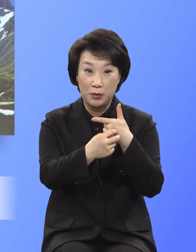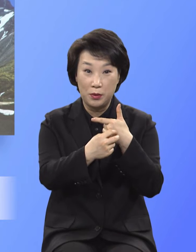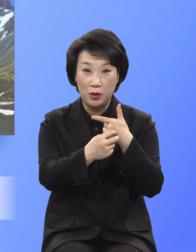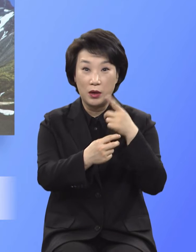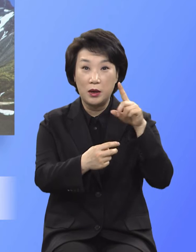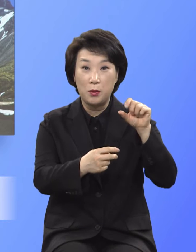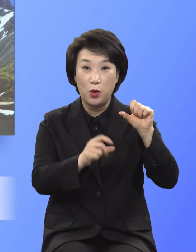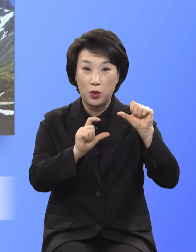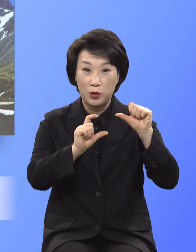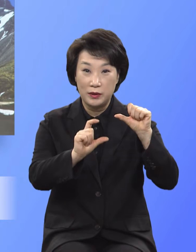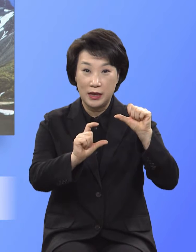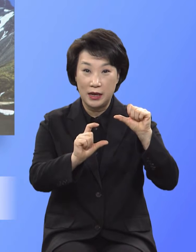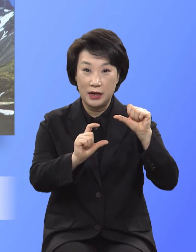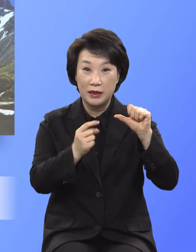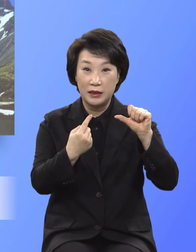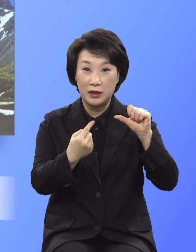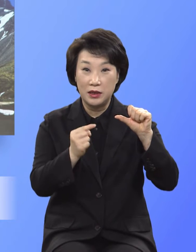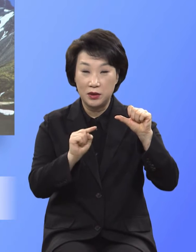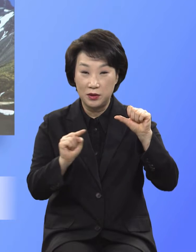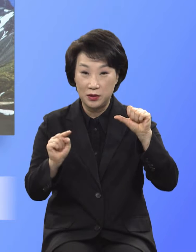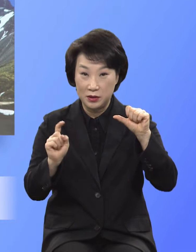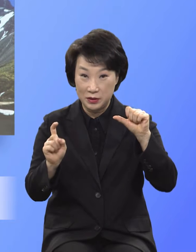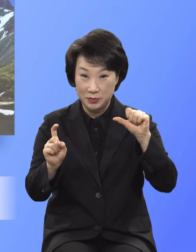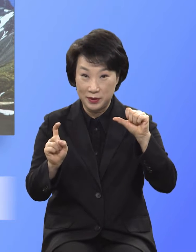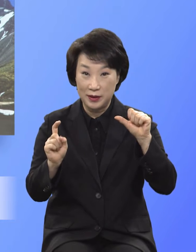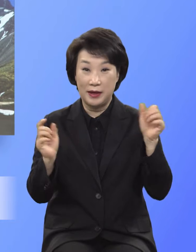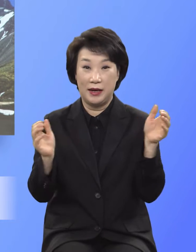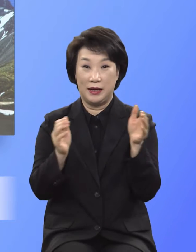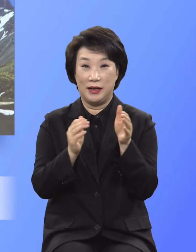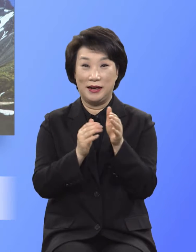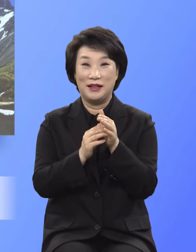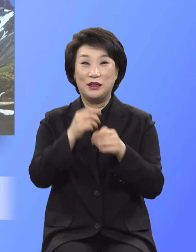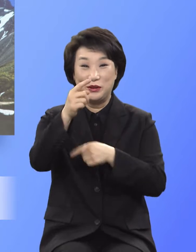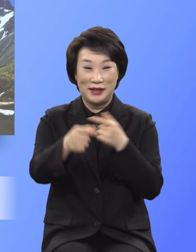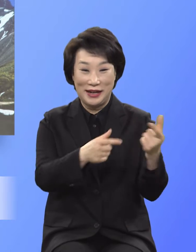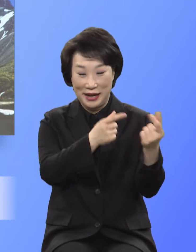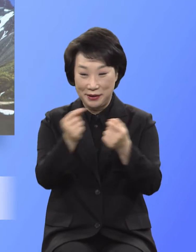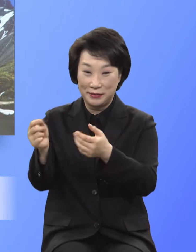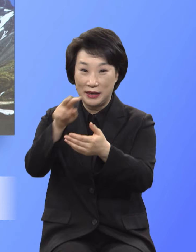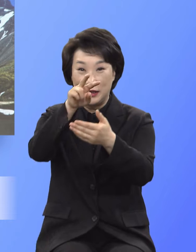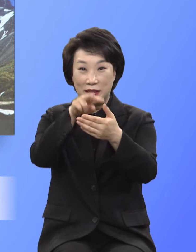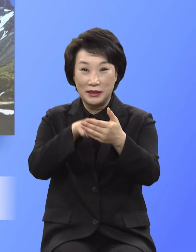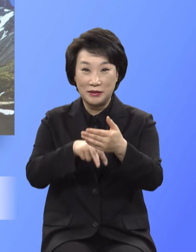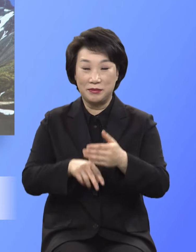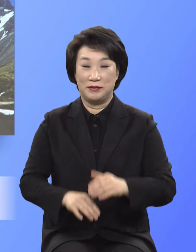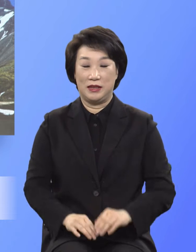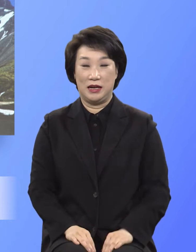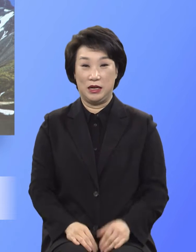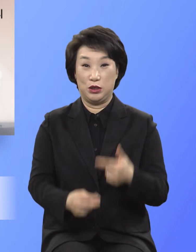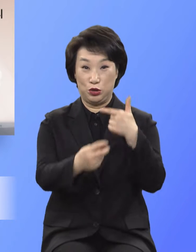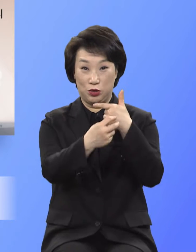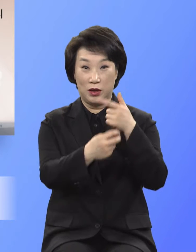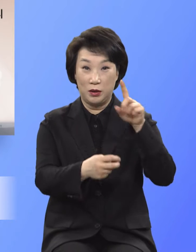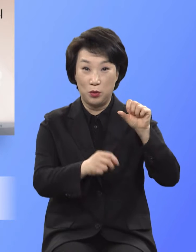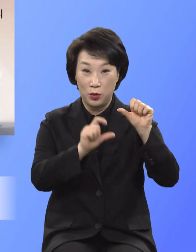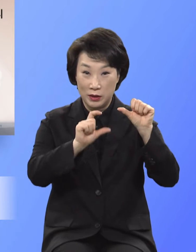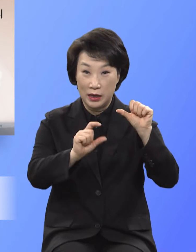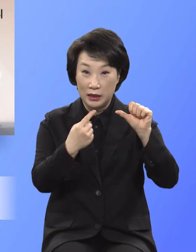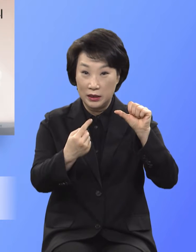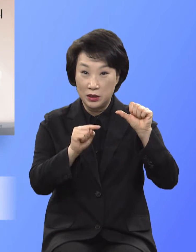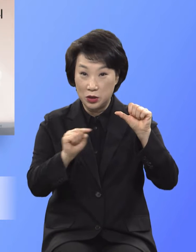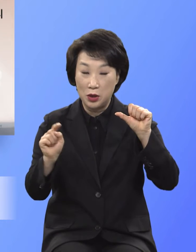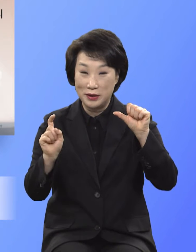누가복음 15장 1절에서 10절까지를 합독합니다. 누가복음 15장